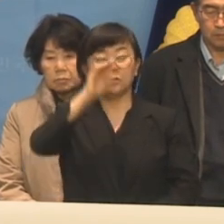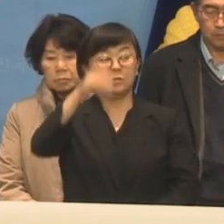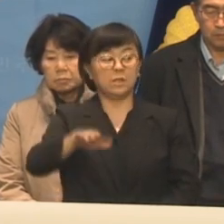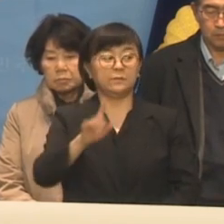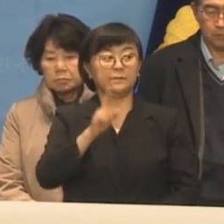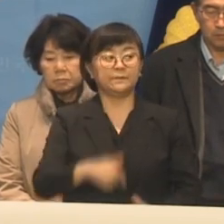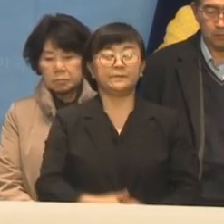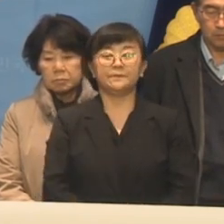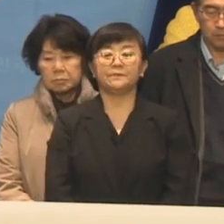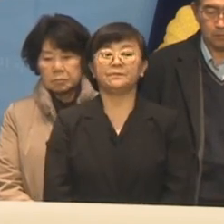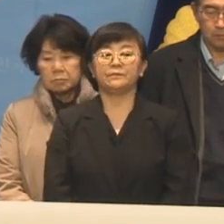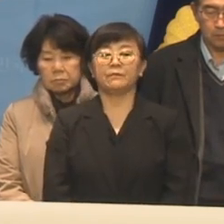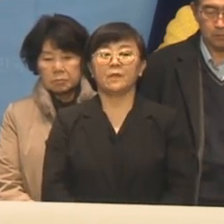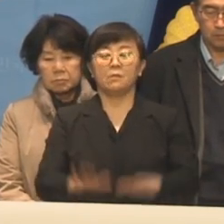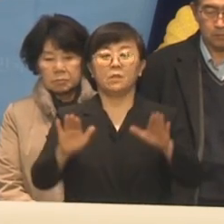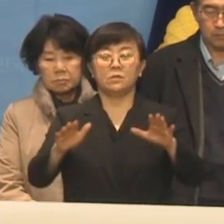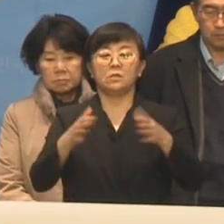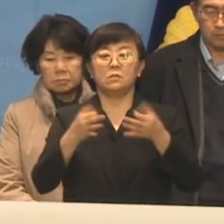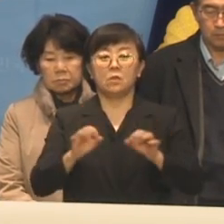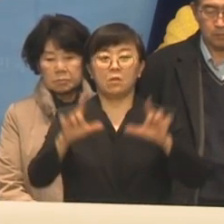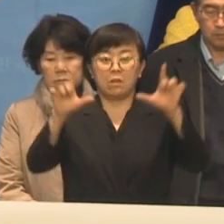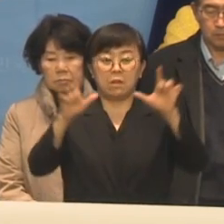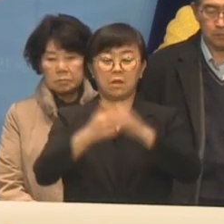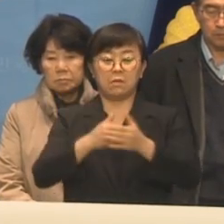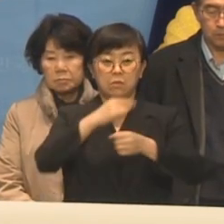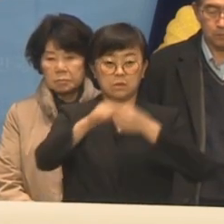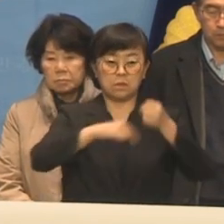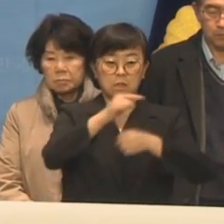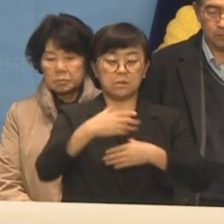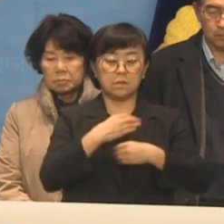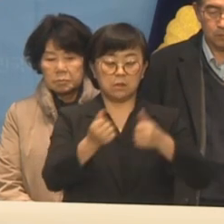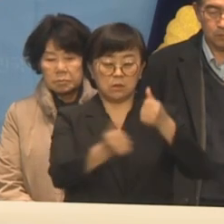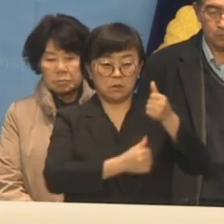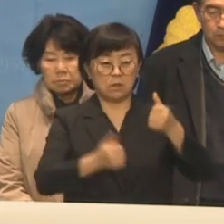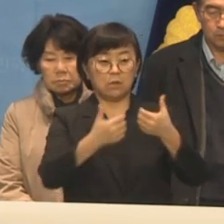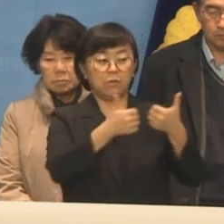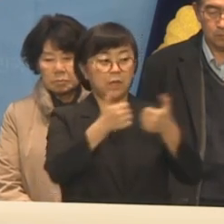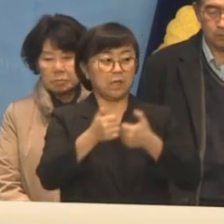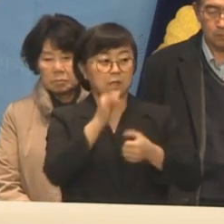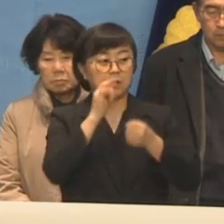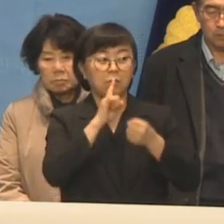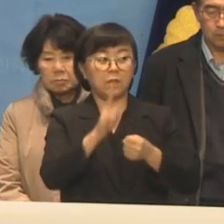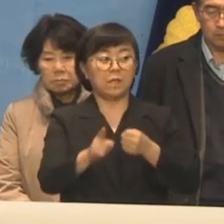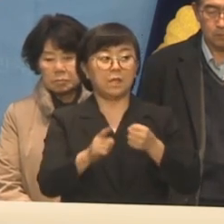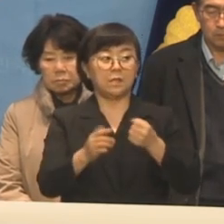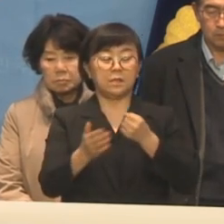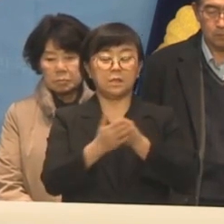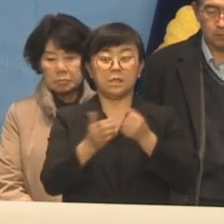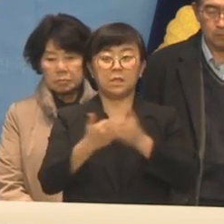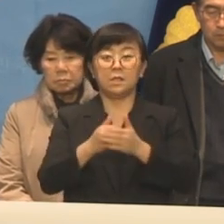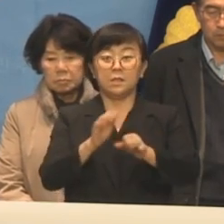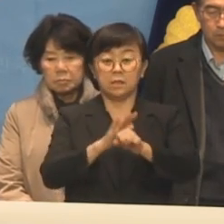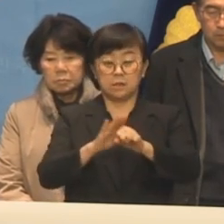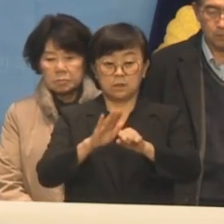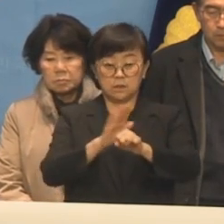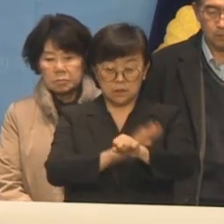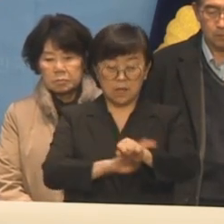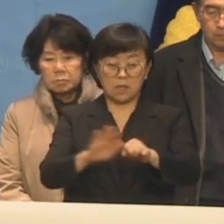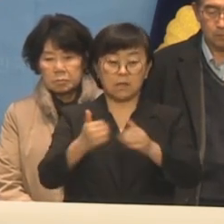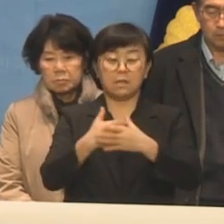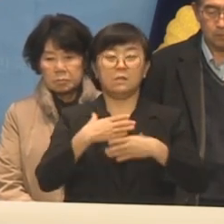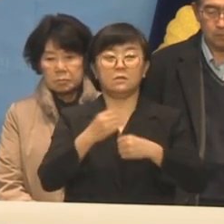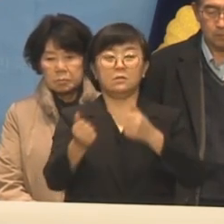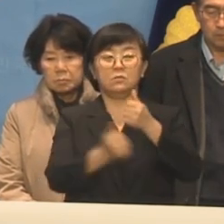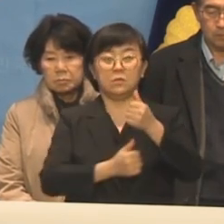있습니다. 이번 주 금요일 날 원자로 안전위원회 회의라고 하니 거기서 제대로 된 원자로